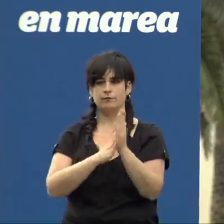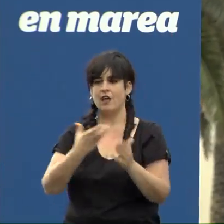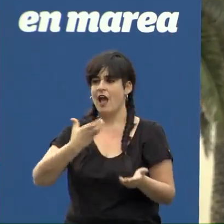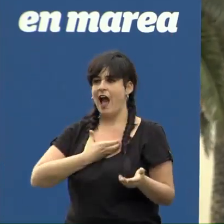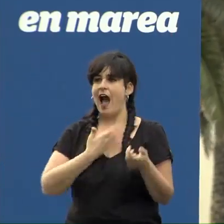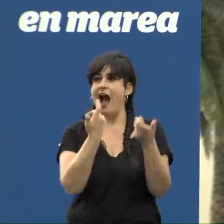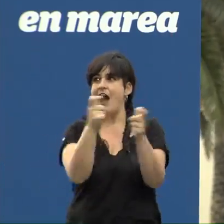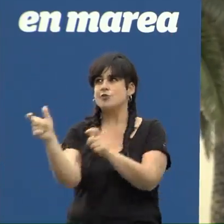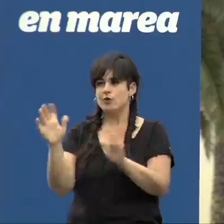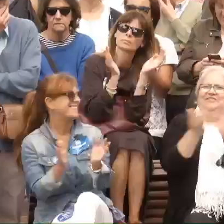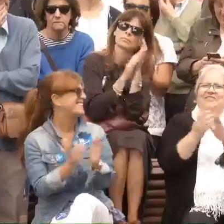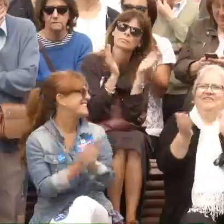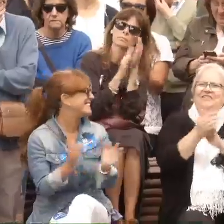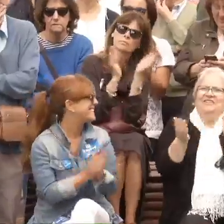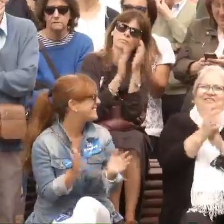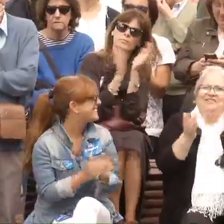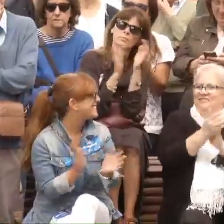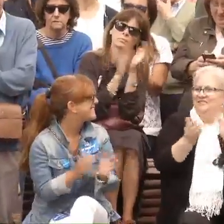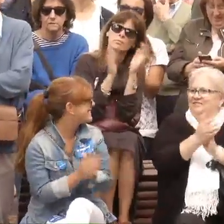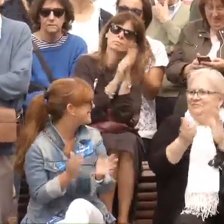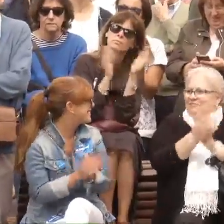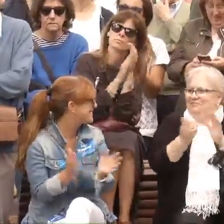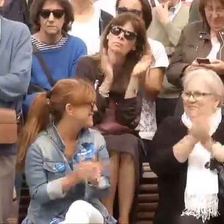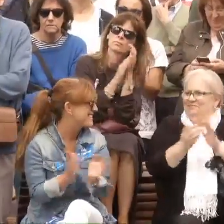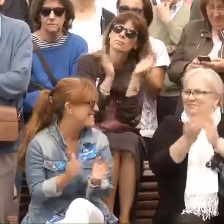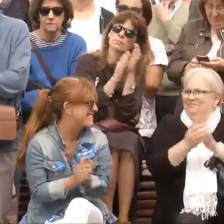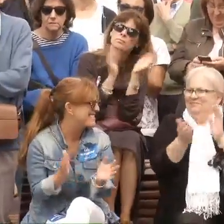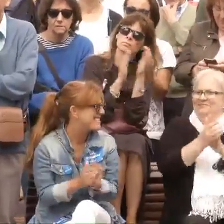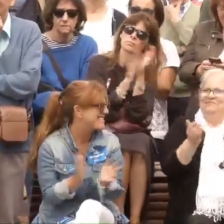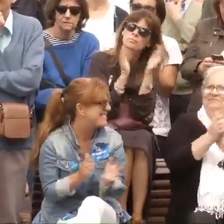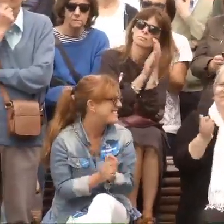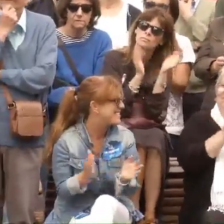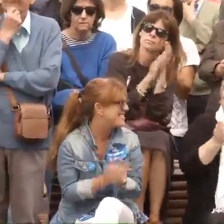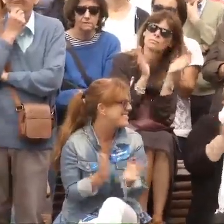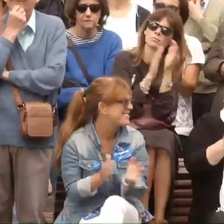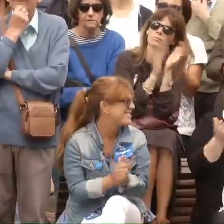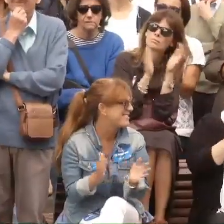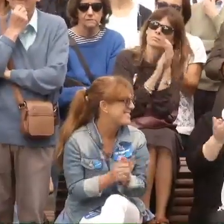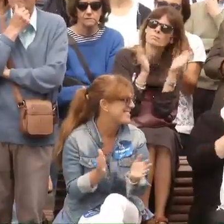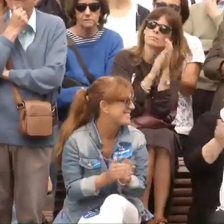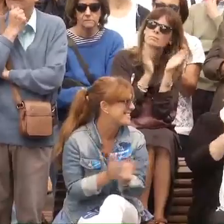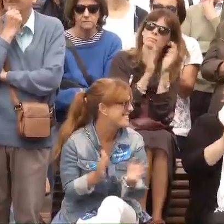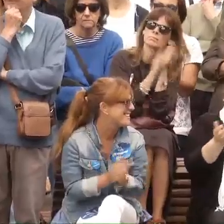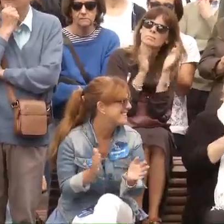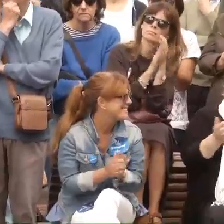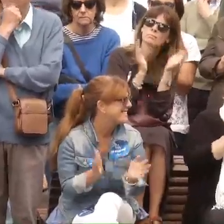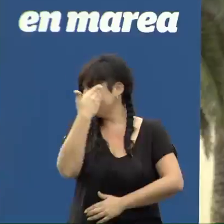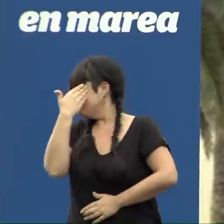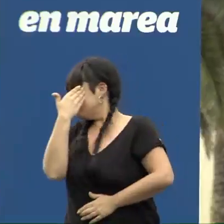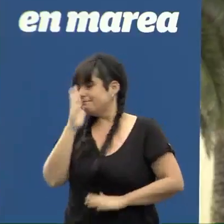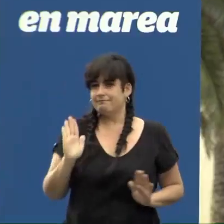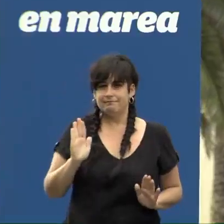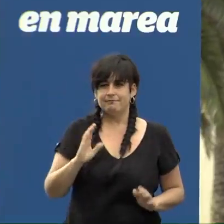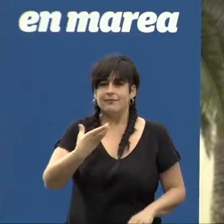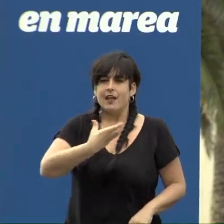Concellos, parroquias, concellos, é o país. Ese país que pos nos carteles pero vives de costas cara a él. Concellos onde se